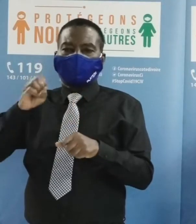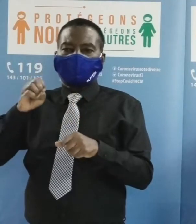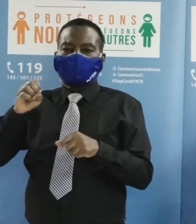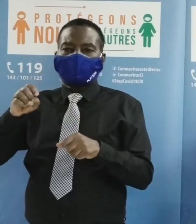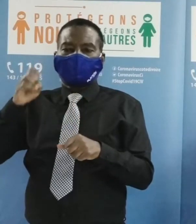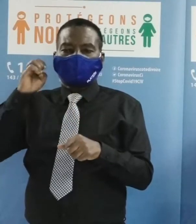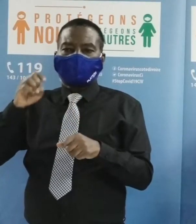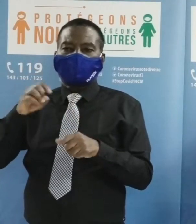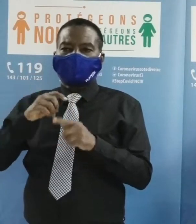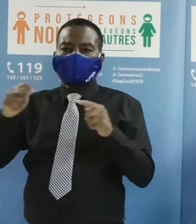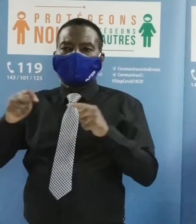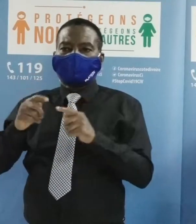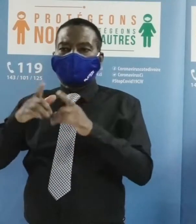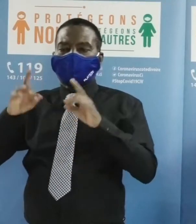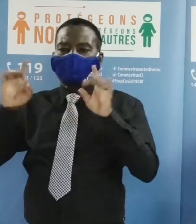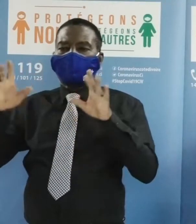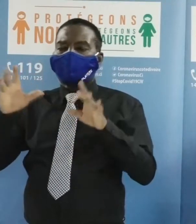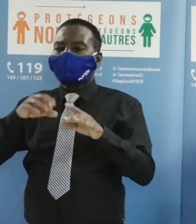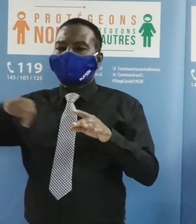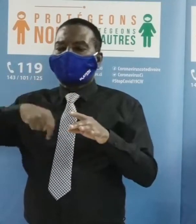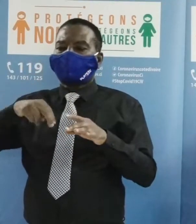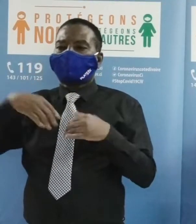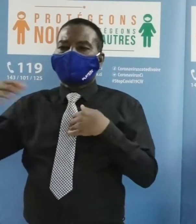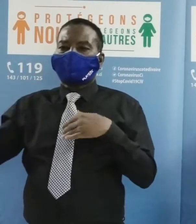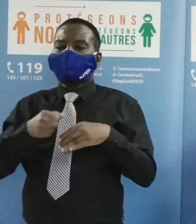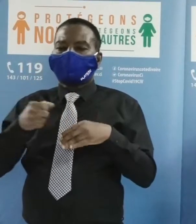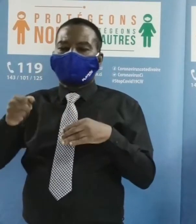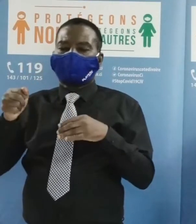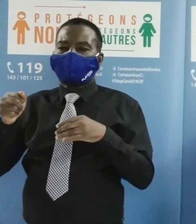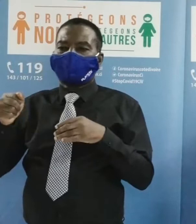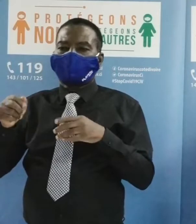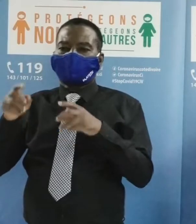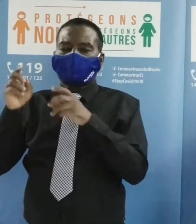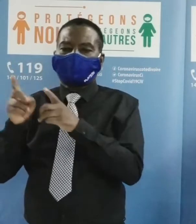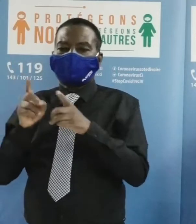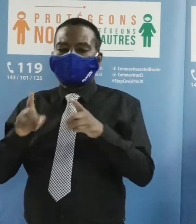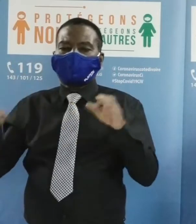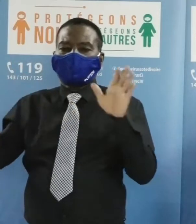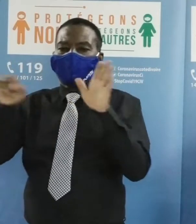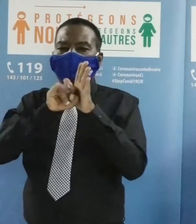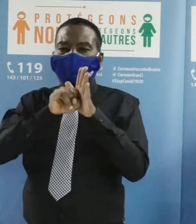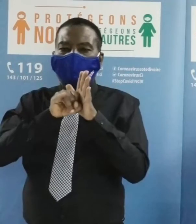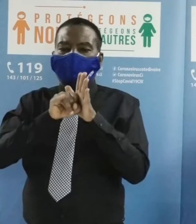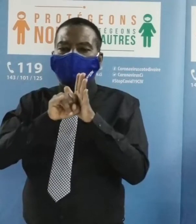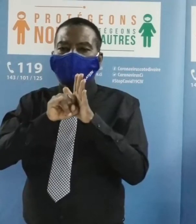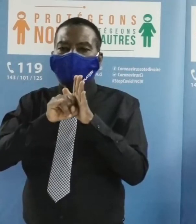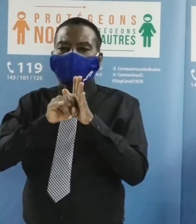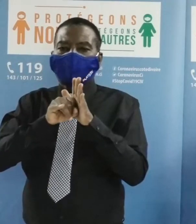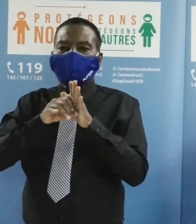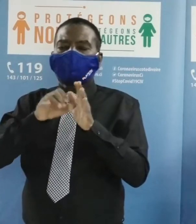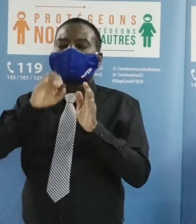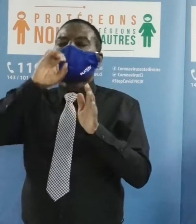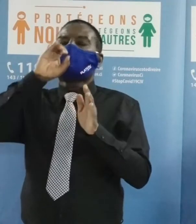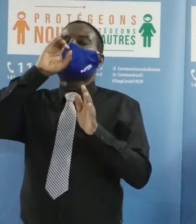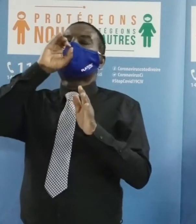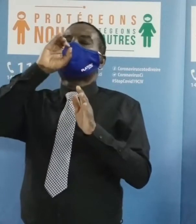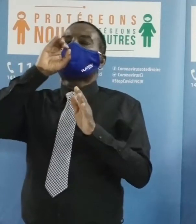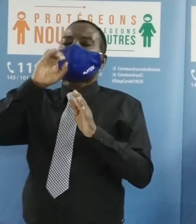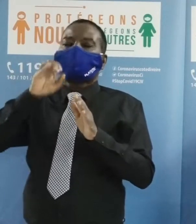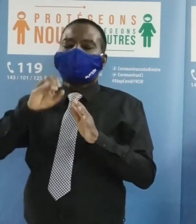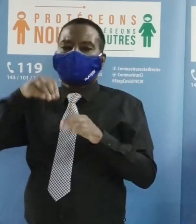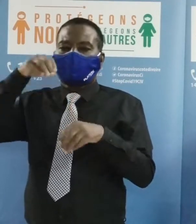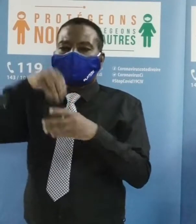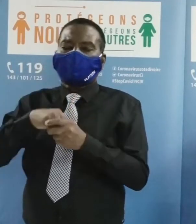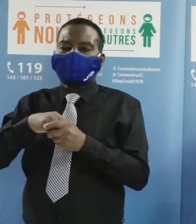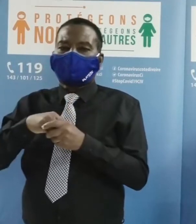effective nous avons pris par la mesure de d'interdire les grains les réunions de grains dans